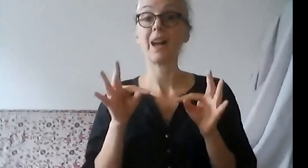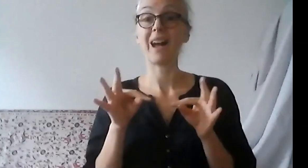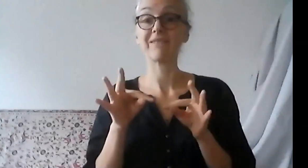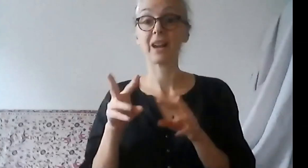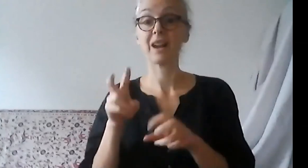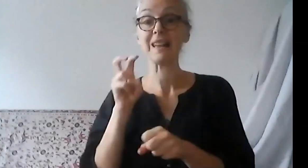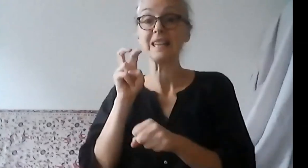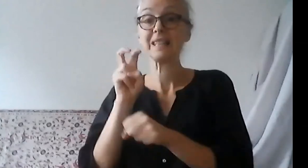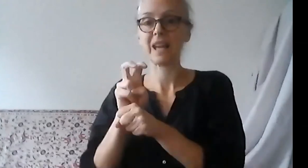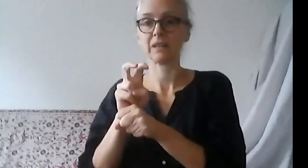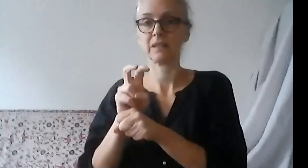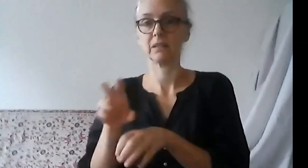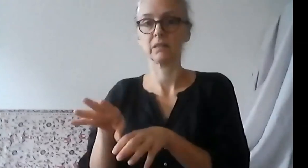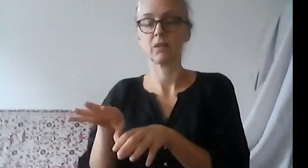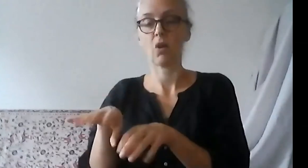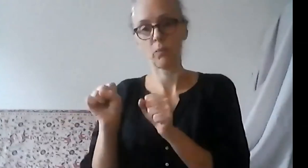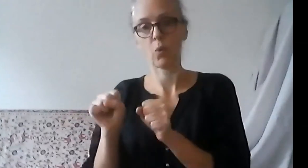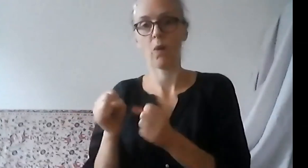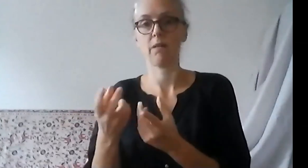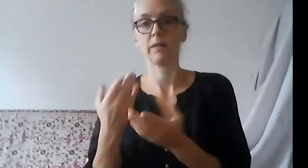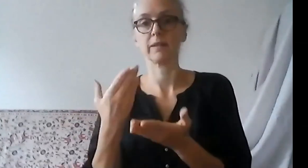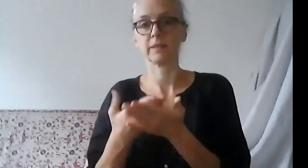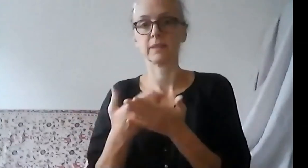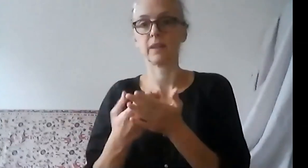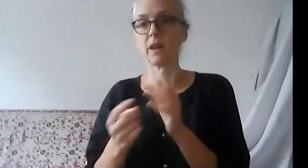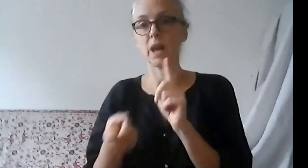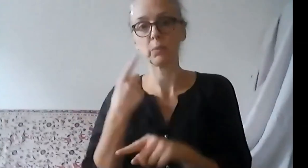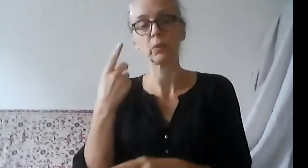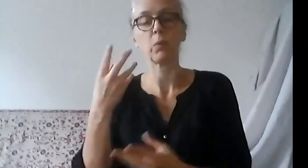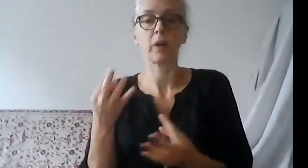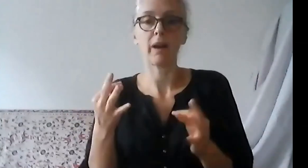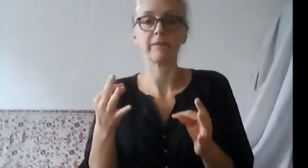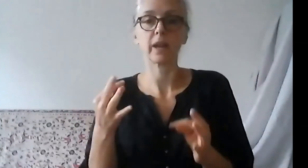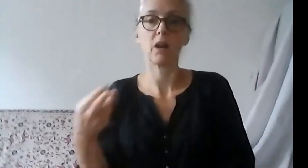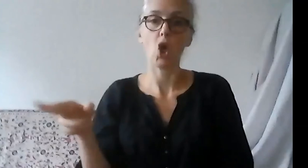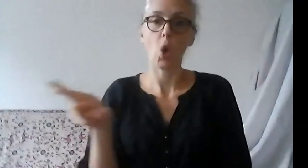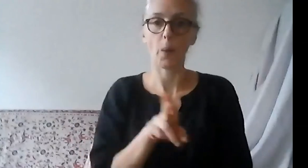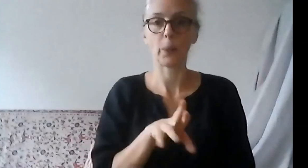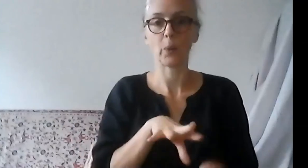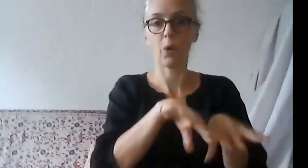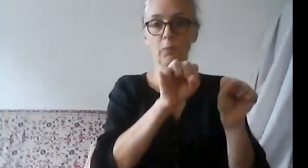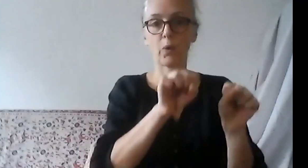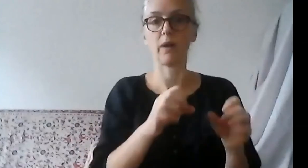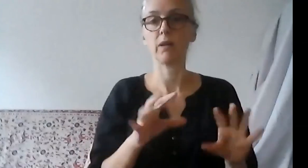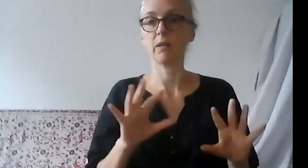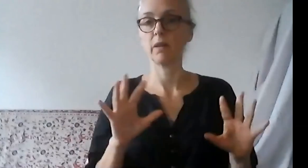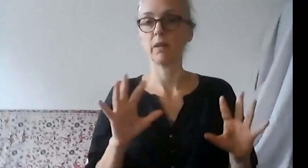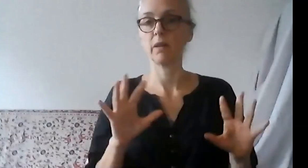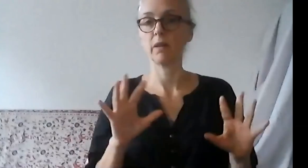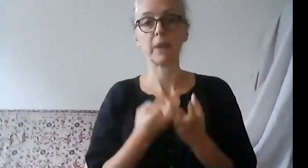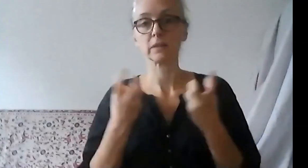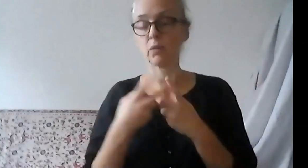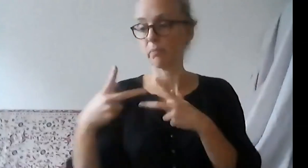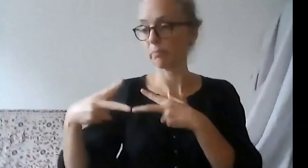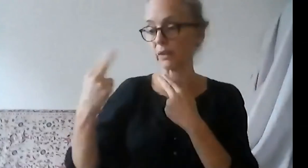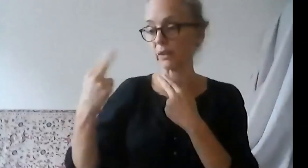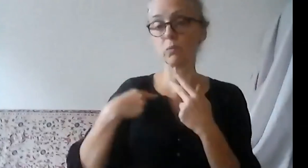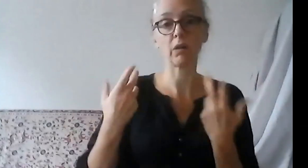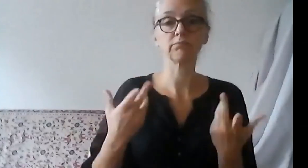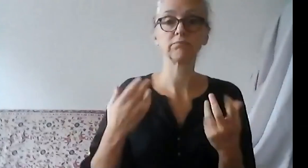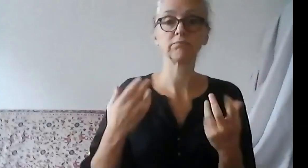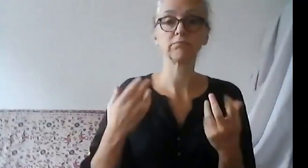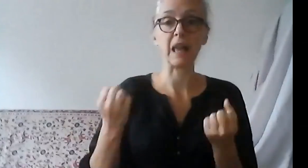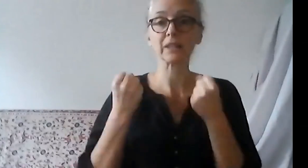du maintien prend son sens, d'une part, sur le retour à l'emploi. Comment, pendant une période, j'étais en activité partielle,